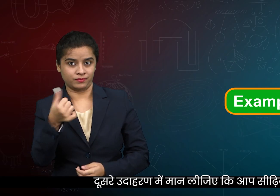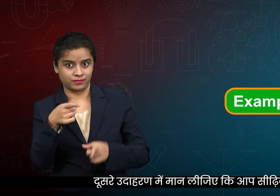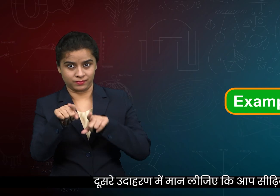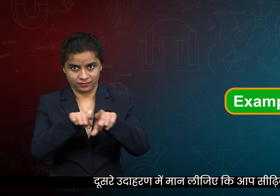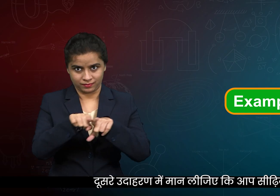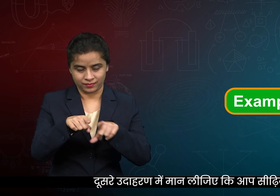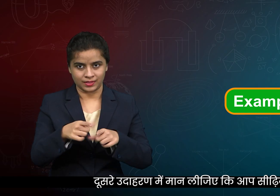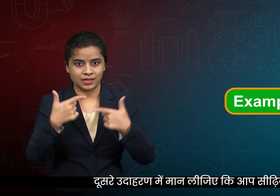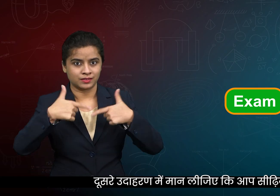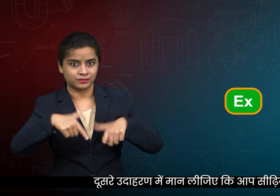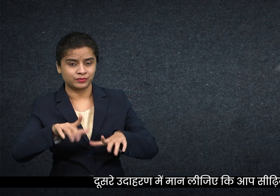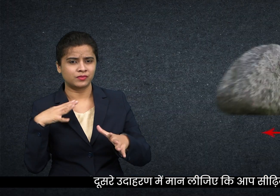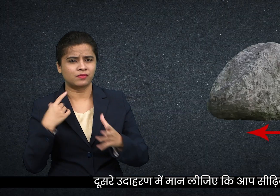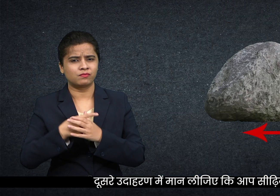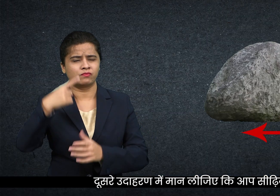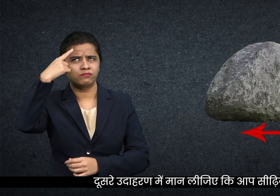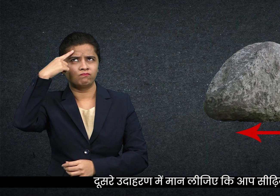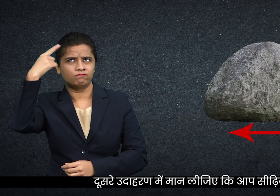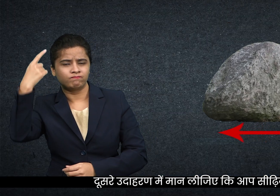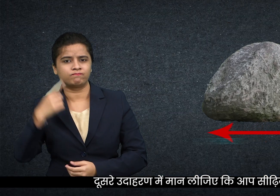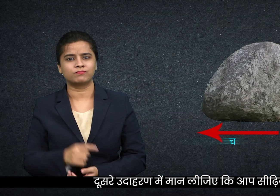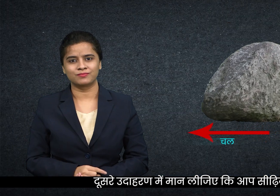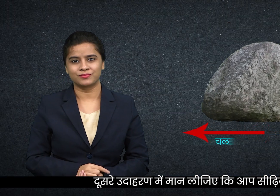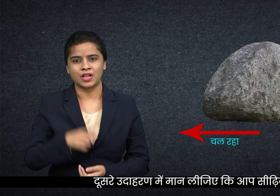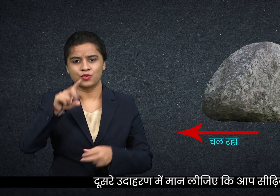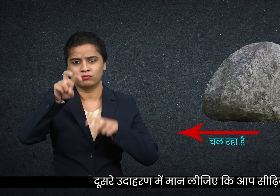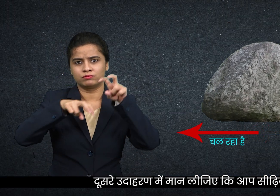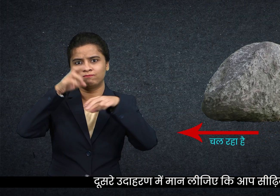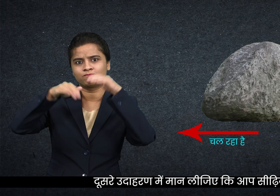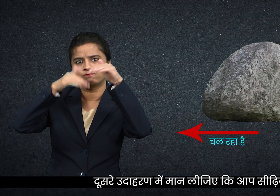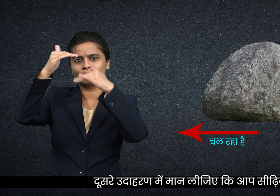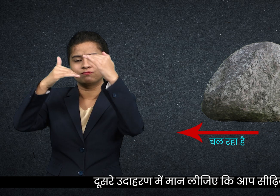दूसरे उदाहरण में मान लीजिए कि आप सीढ़ियां चढ़ते हैं